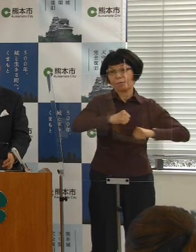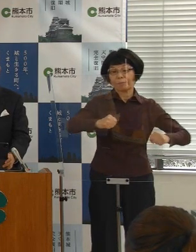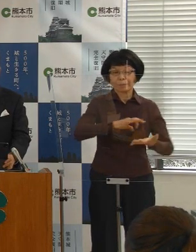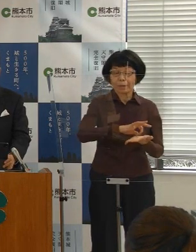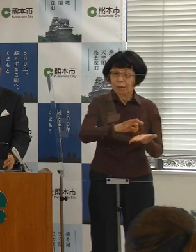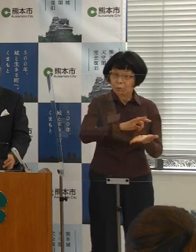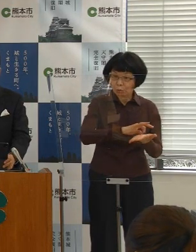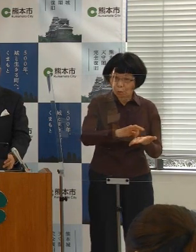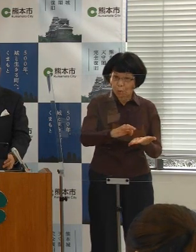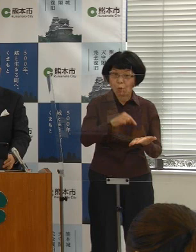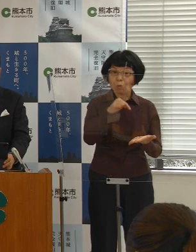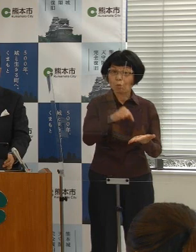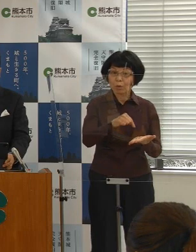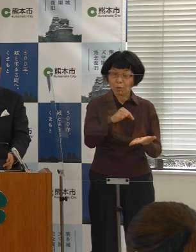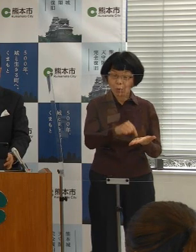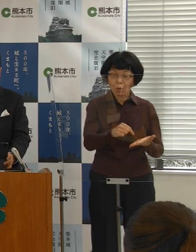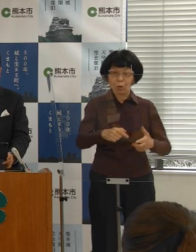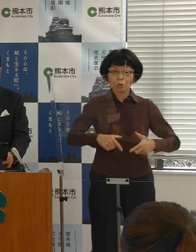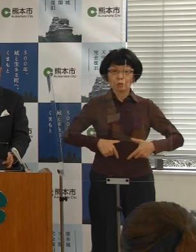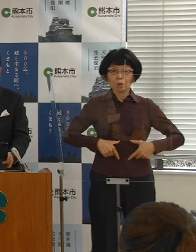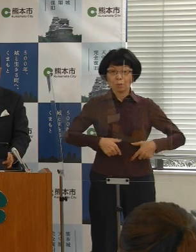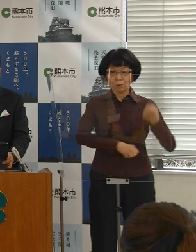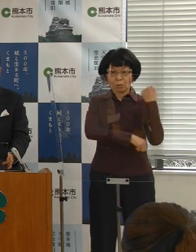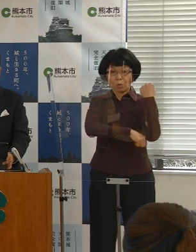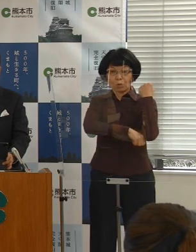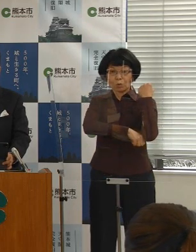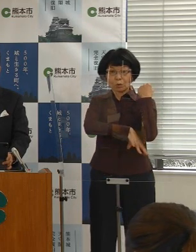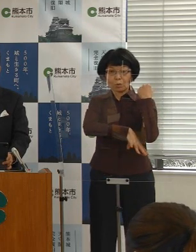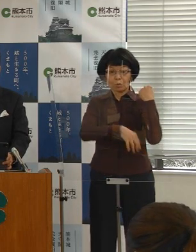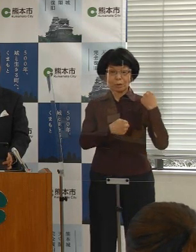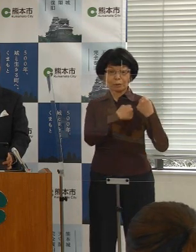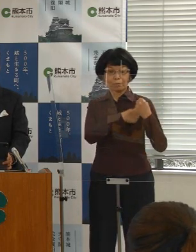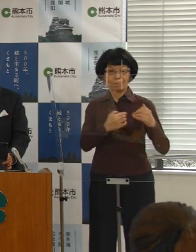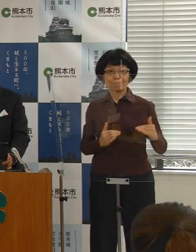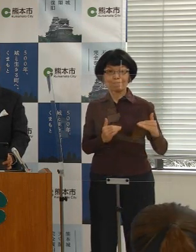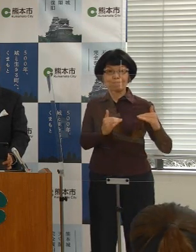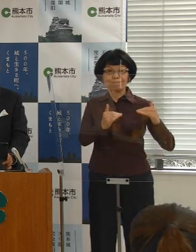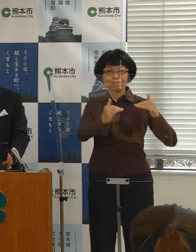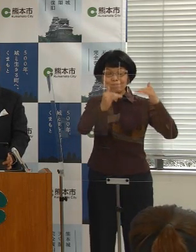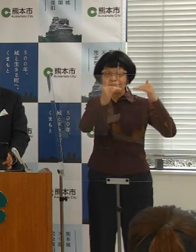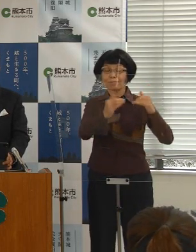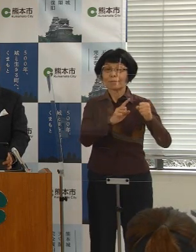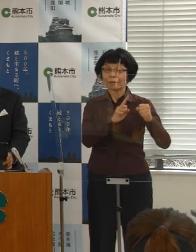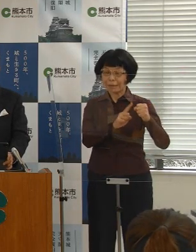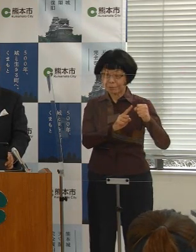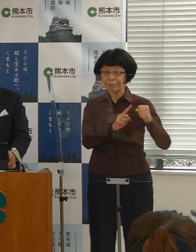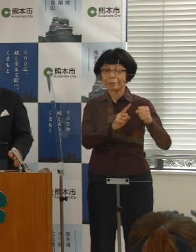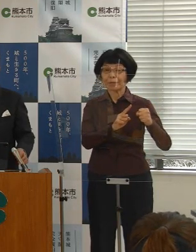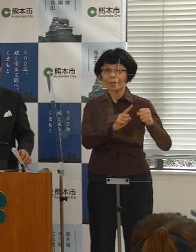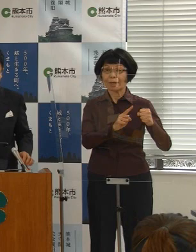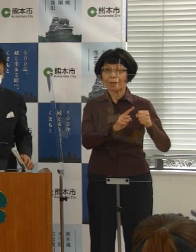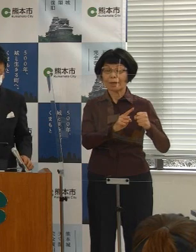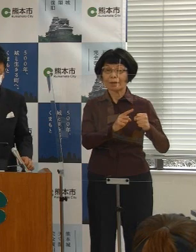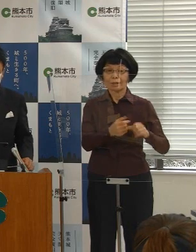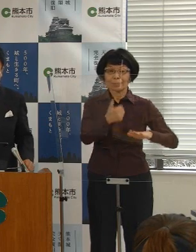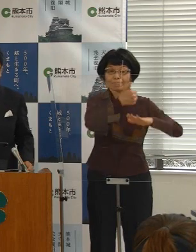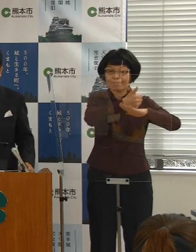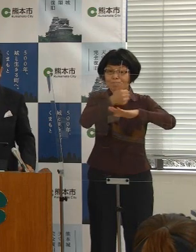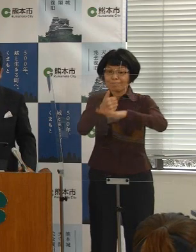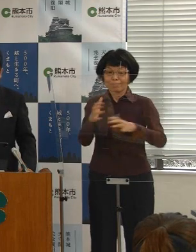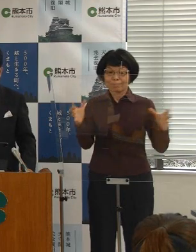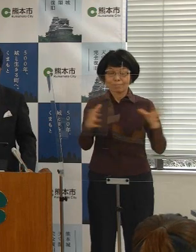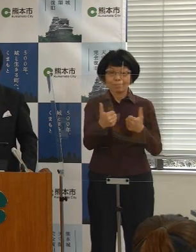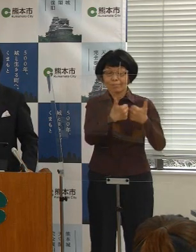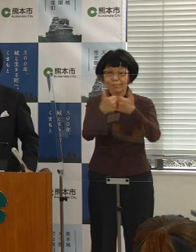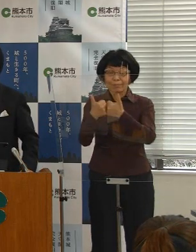を熊本を起点に一層高めていくということを目的に当サミットを開催するものでございます